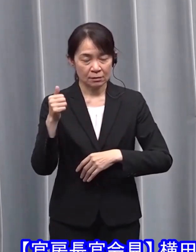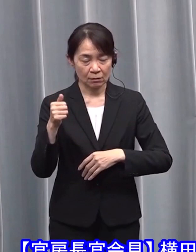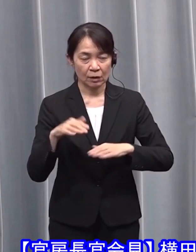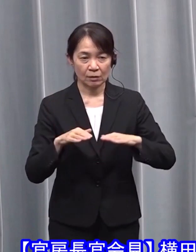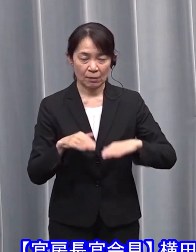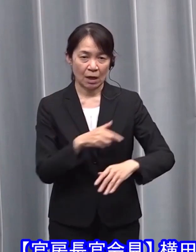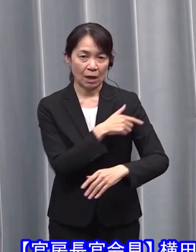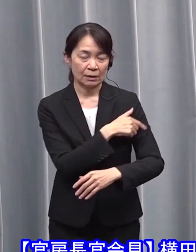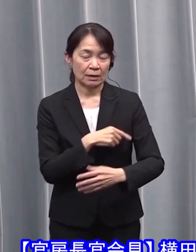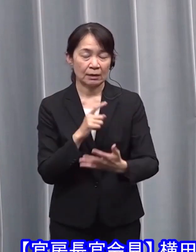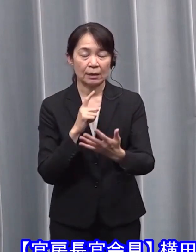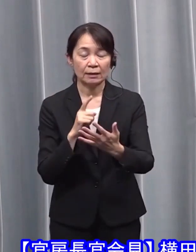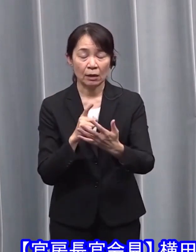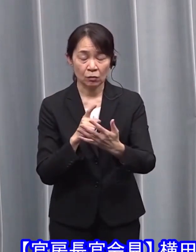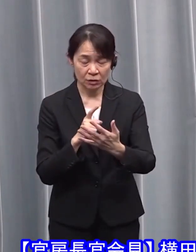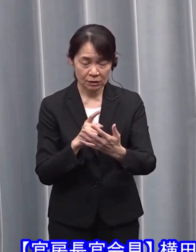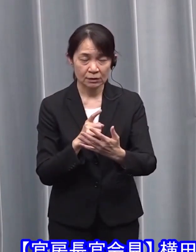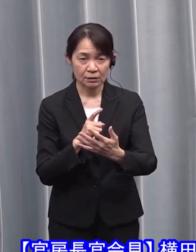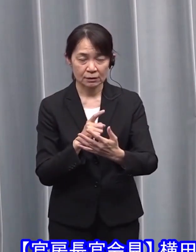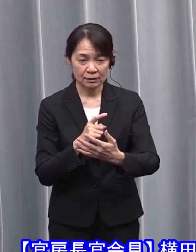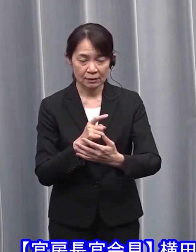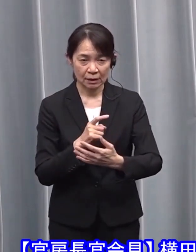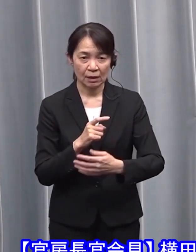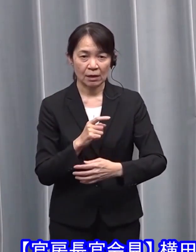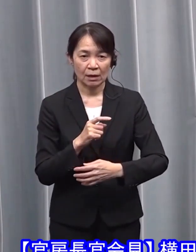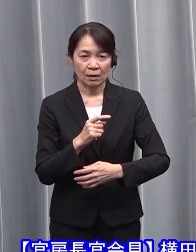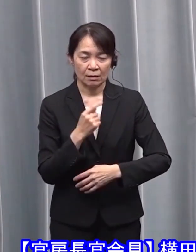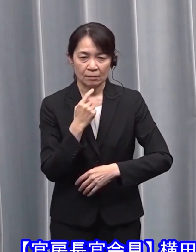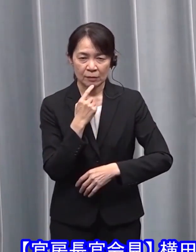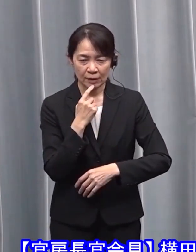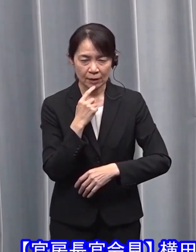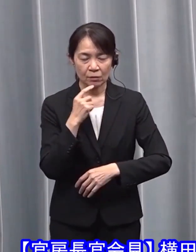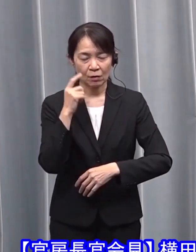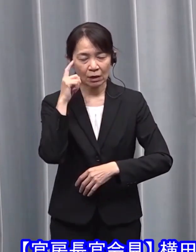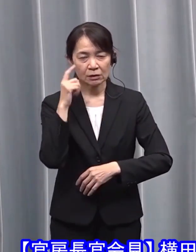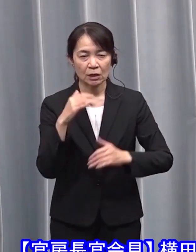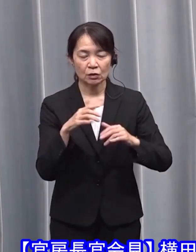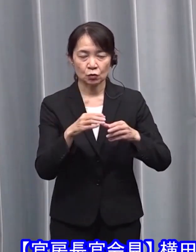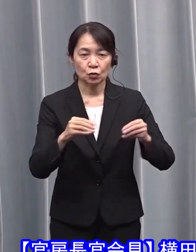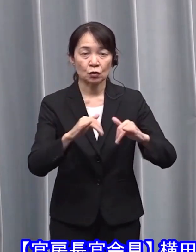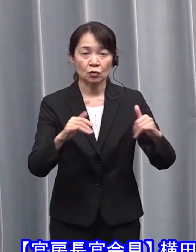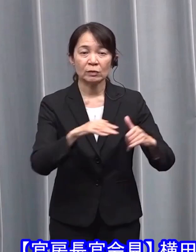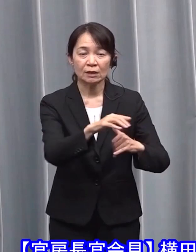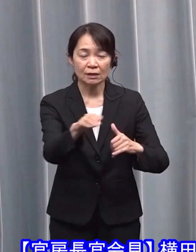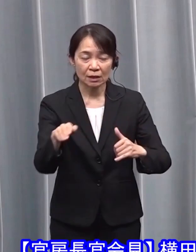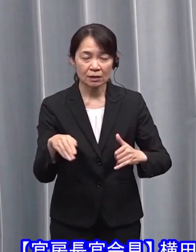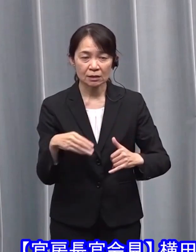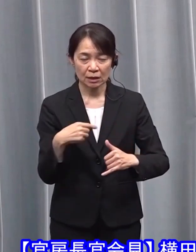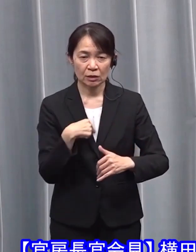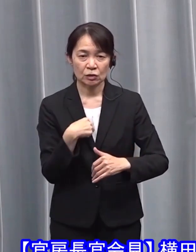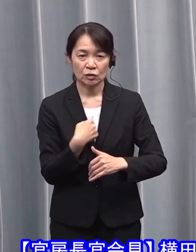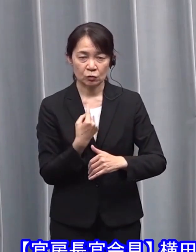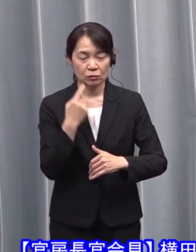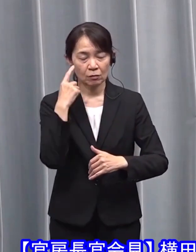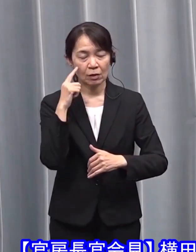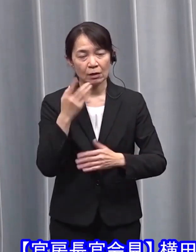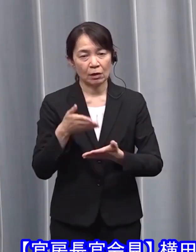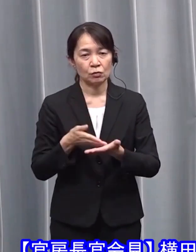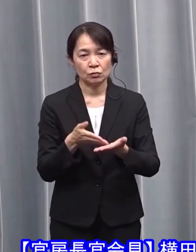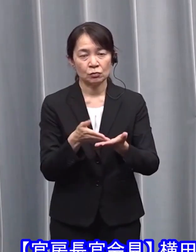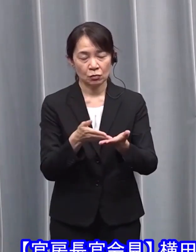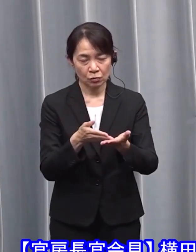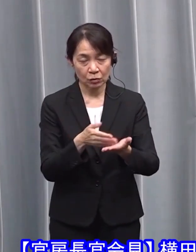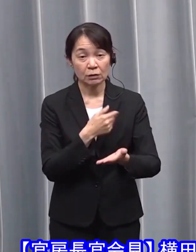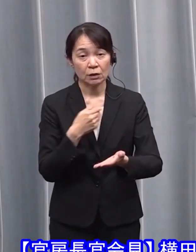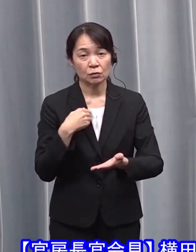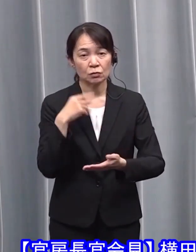記者会見を行い疑念を感じている国民に向けて警察への介入はなかったという彼の主張を説明することができるのではないかと思います